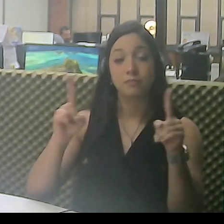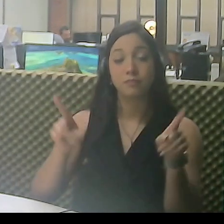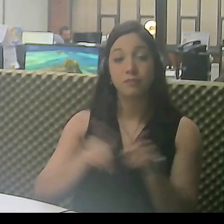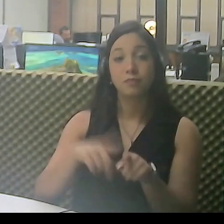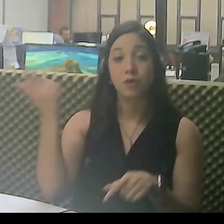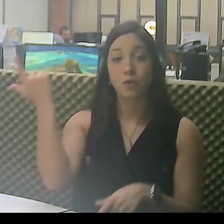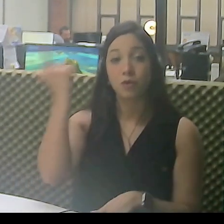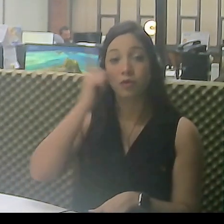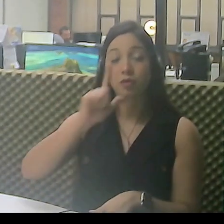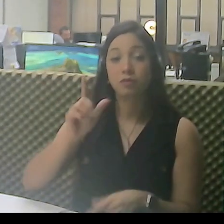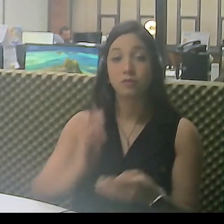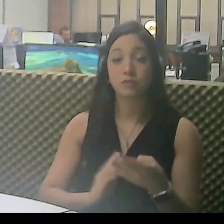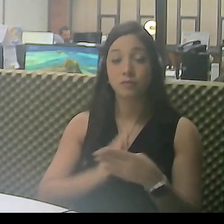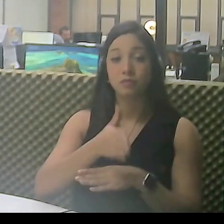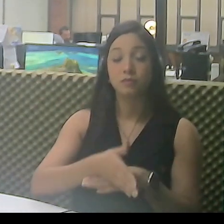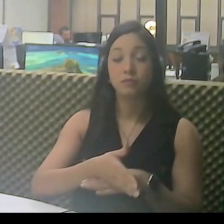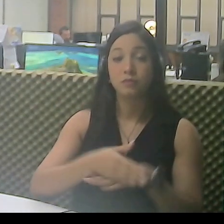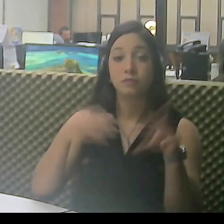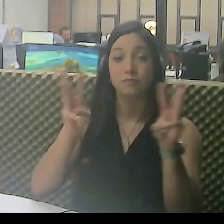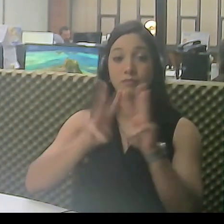possível acessar a guia